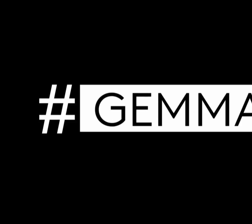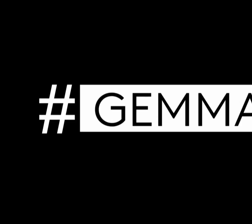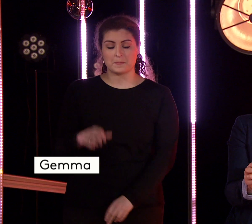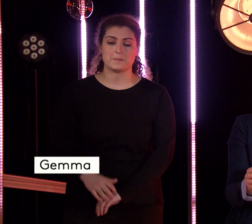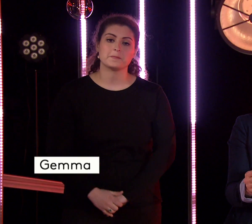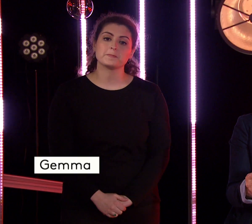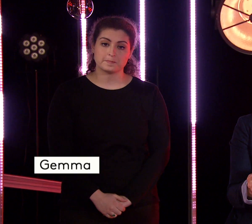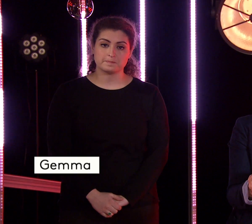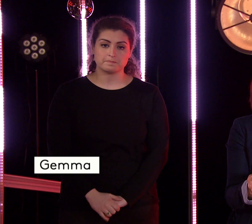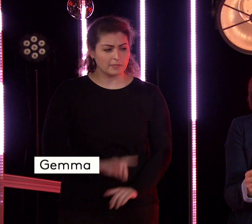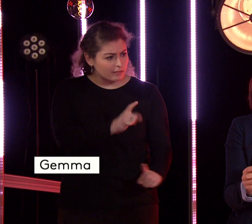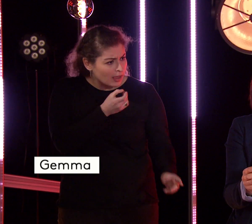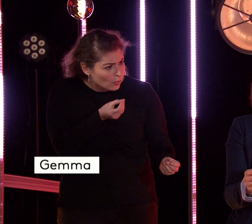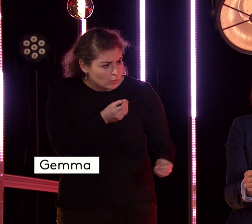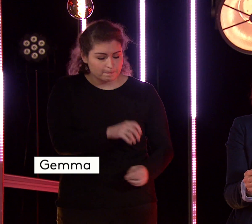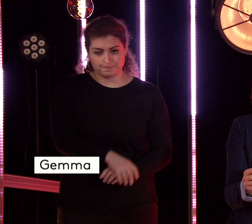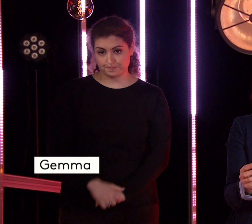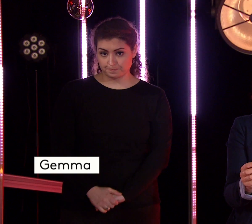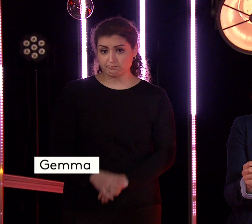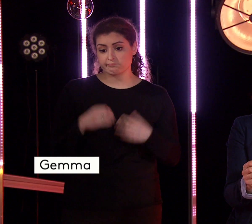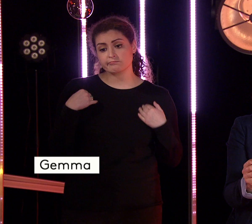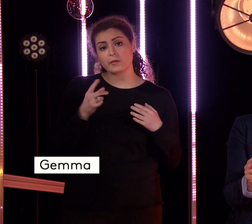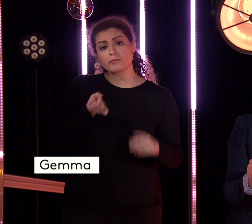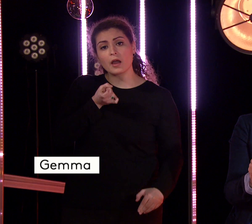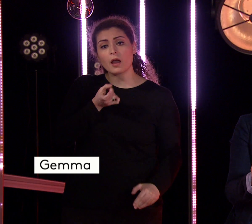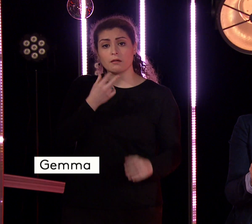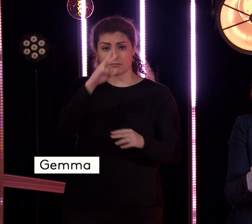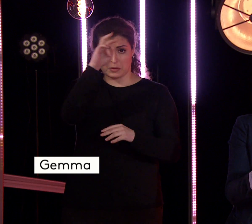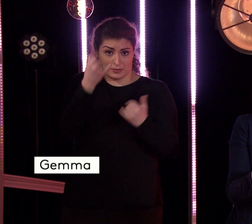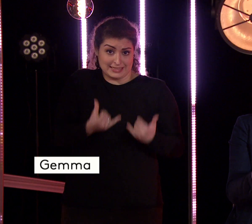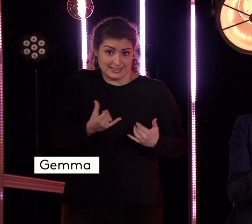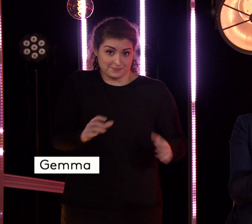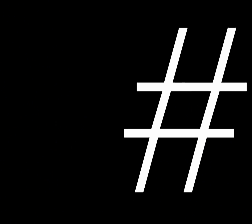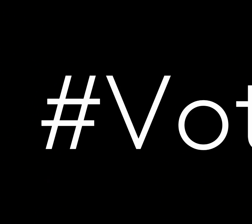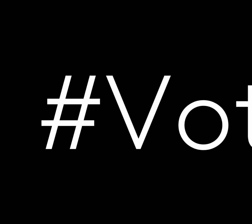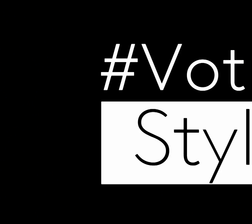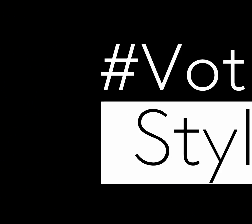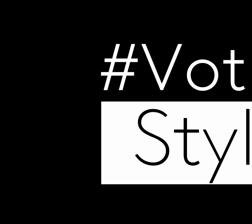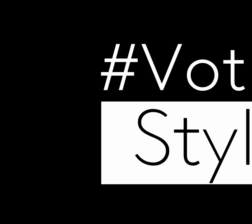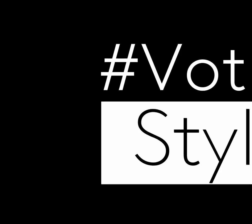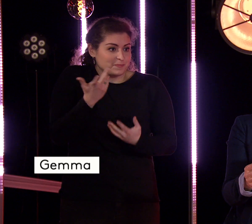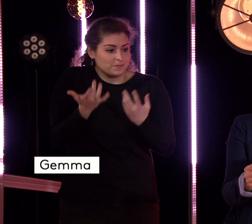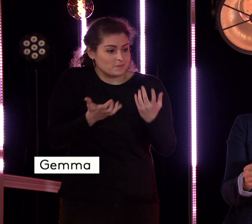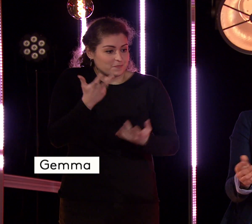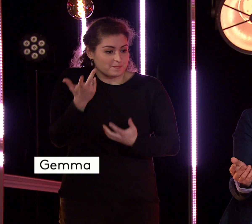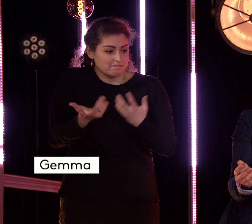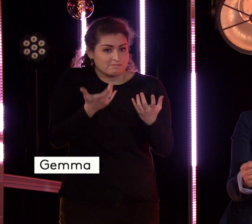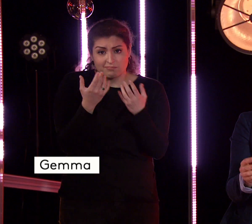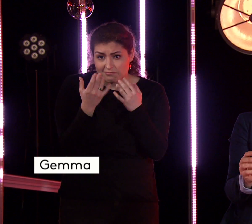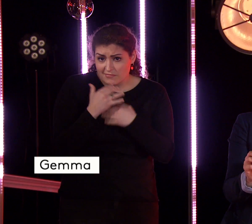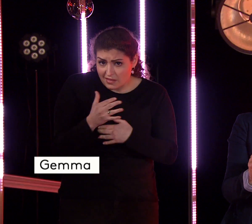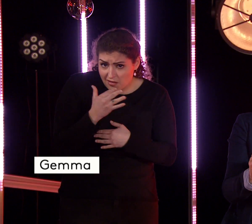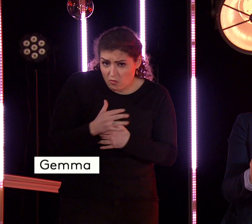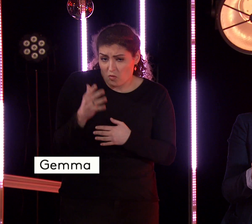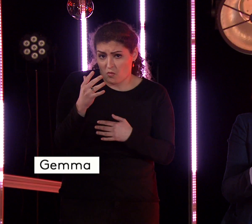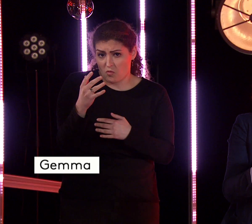d'où venez vous je viens de clermont ferrand chanson française